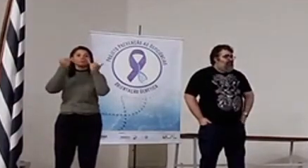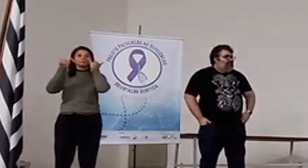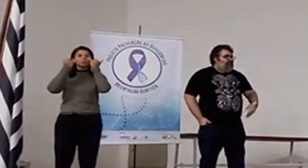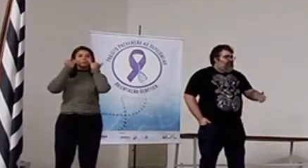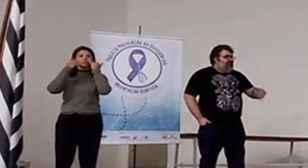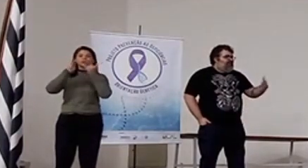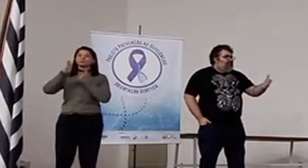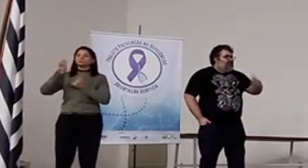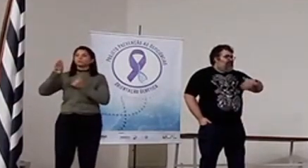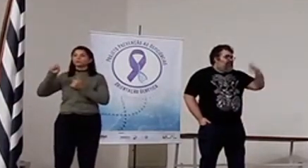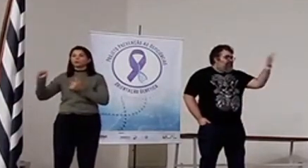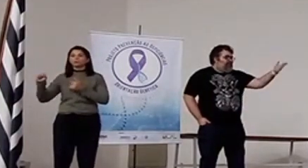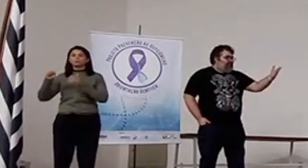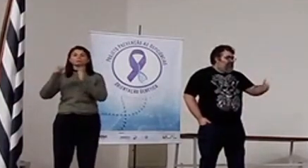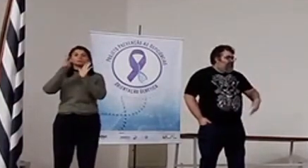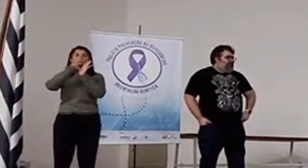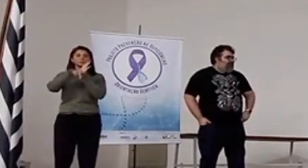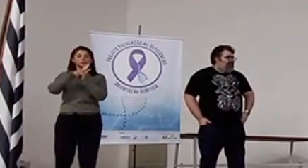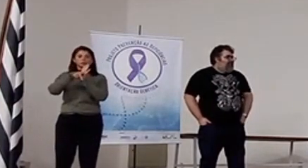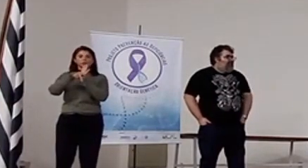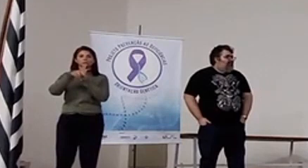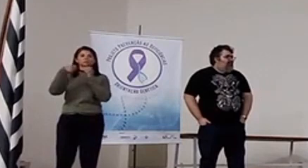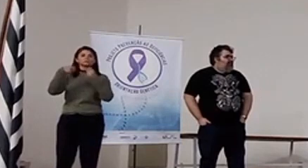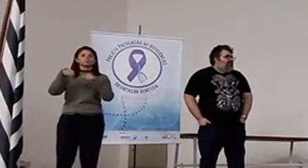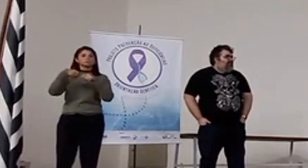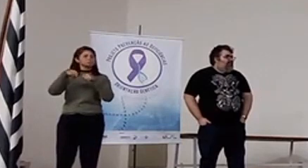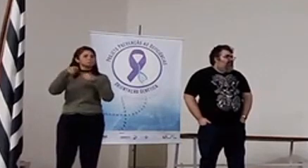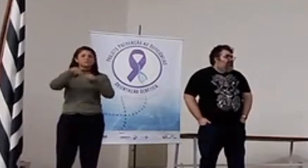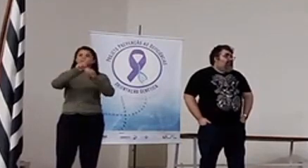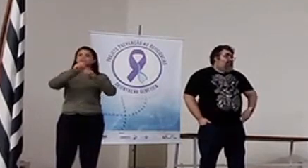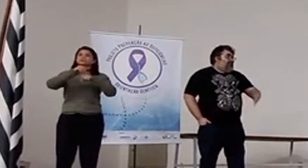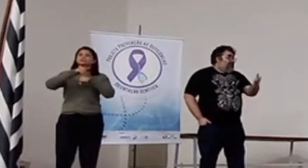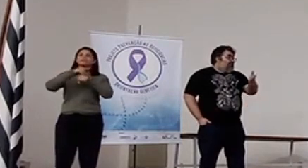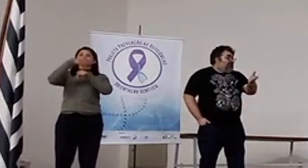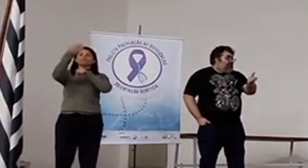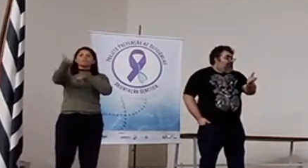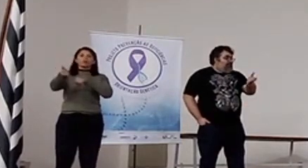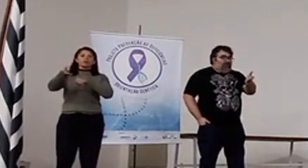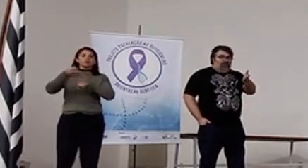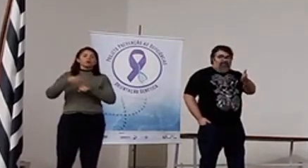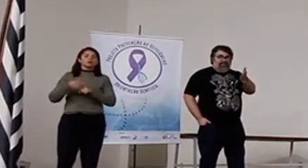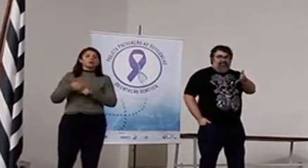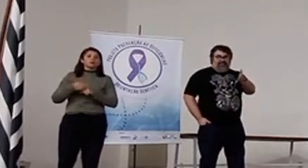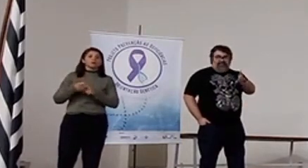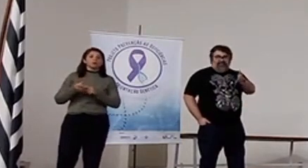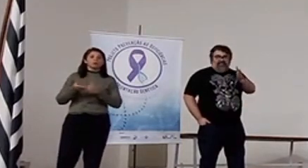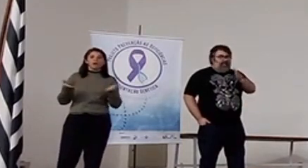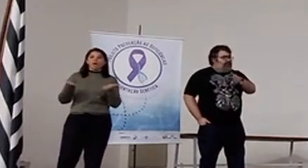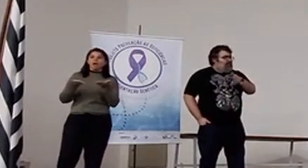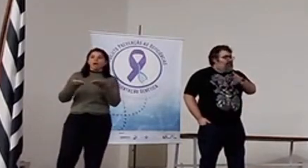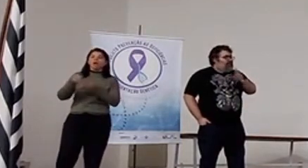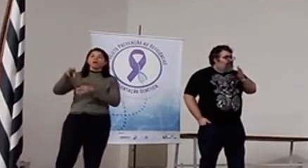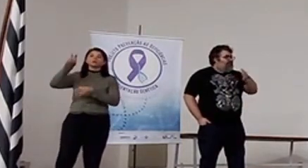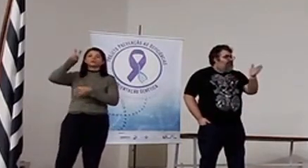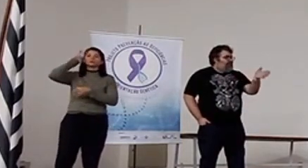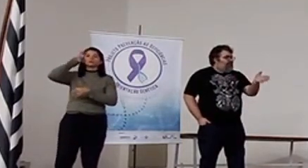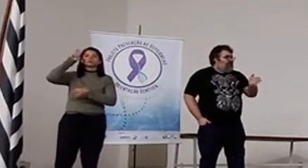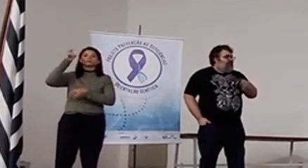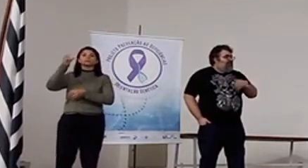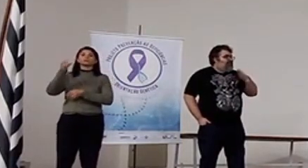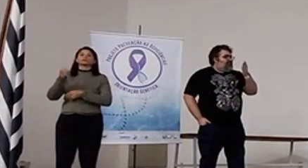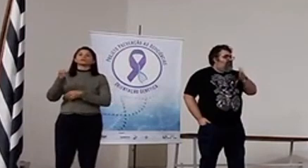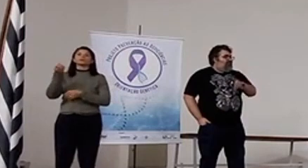para falar que está sem encaminhar para fora, ser escutado. Talvez a gente vai dar uma aula agora, quinta e sexta, para o pessoal da